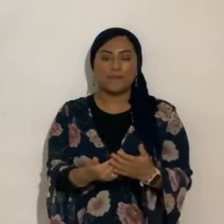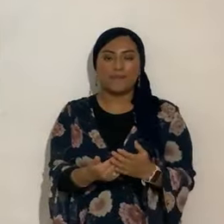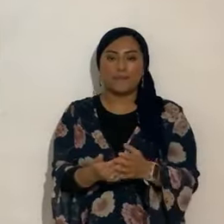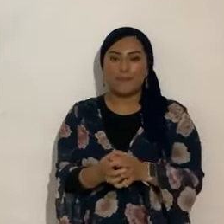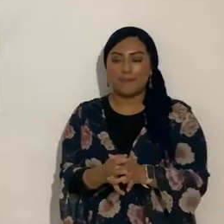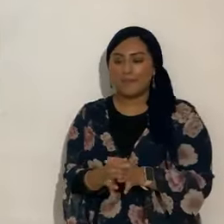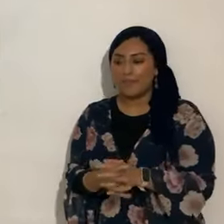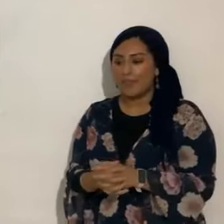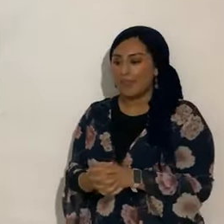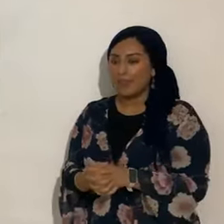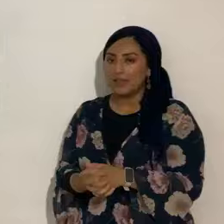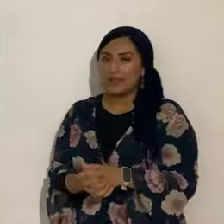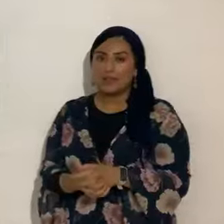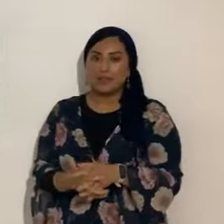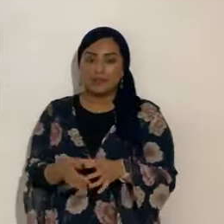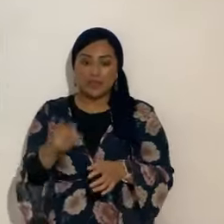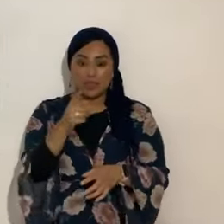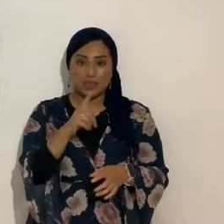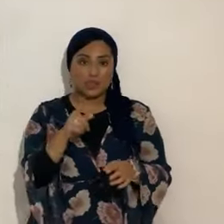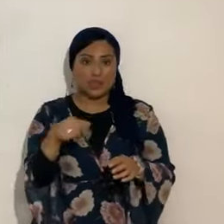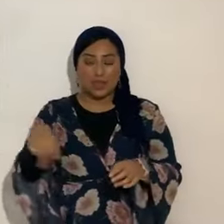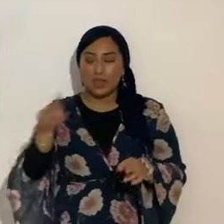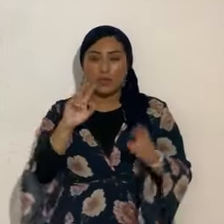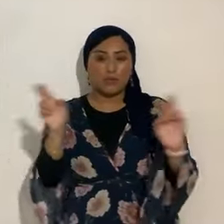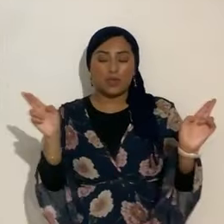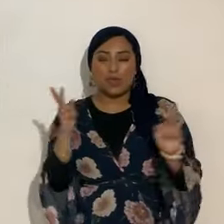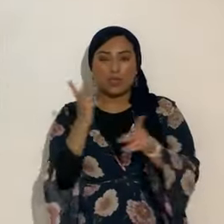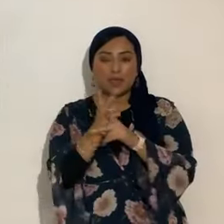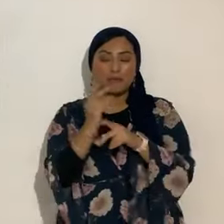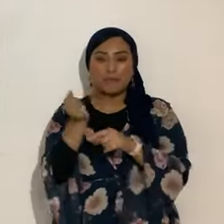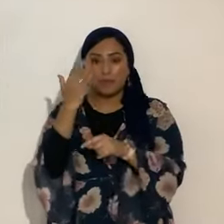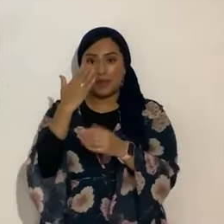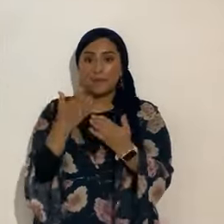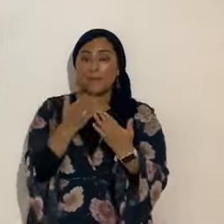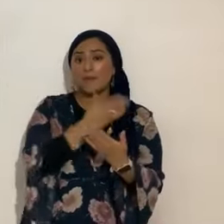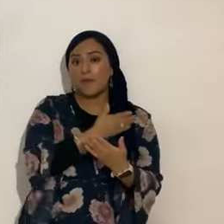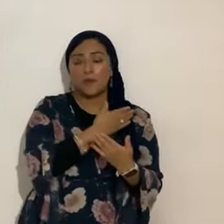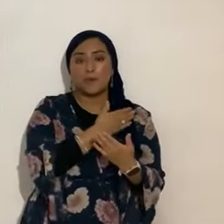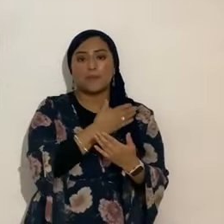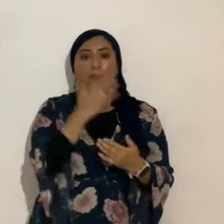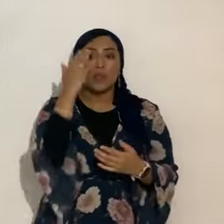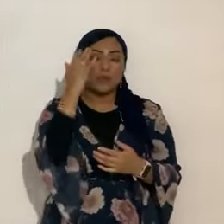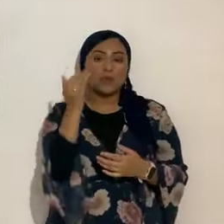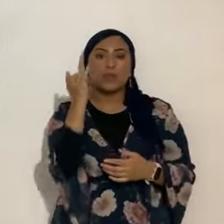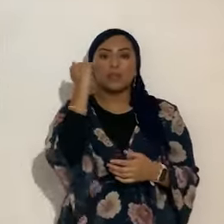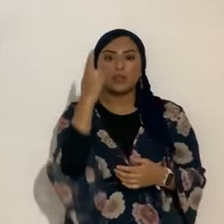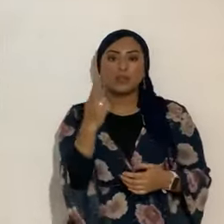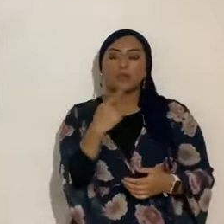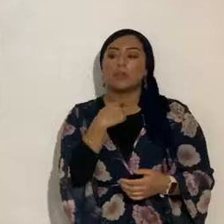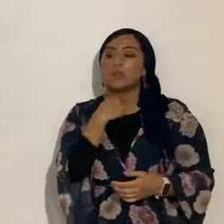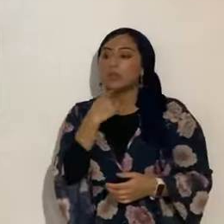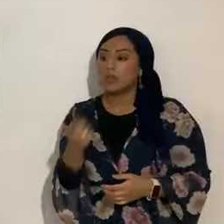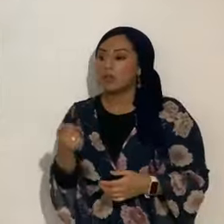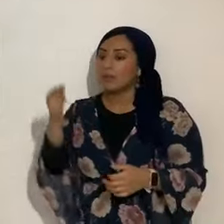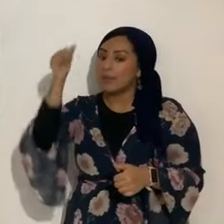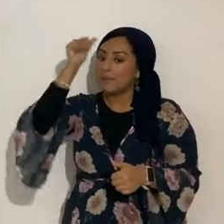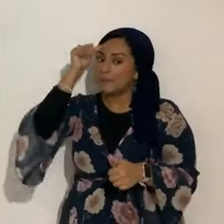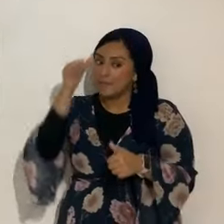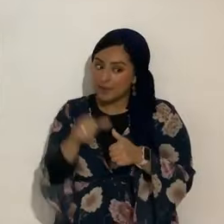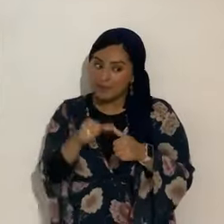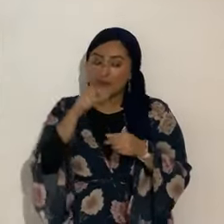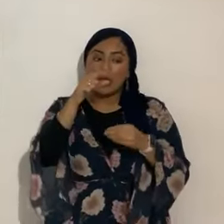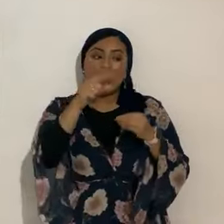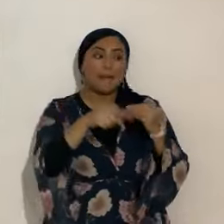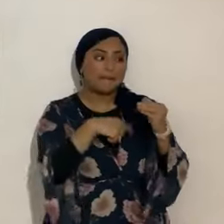Bueno, entonces ya guardaban el Shabbat. Entonces, por eso el Eterno le está diciendo, acuérdate del